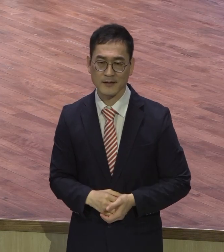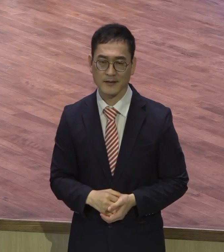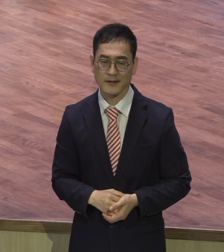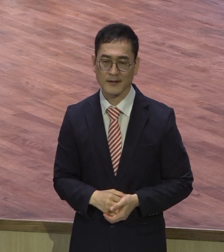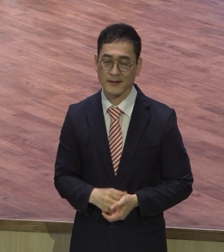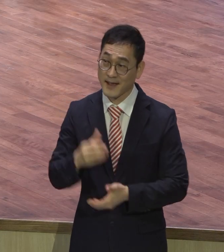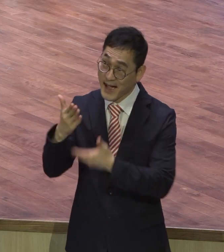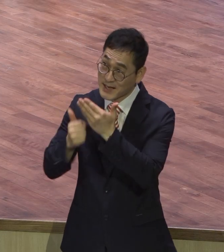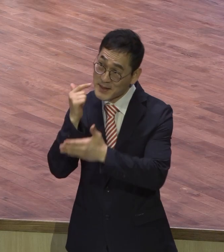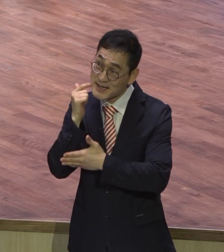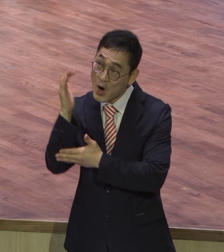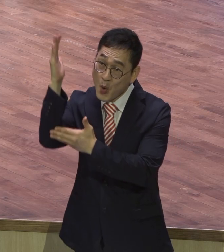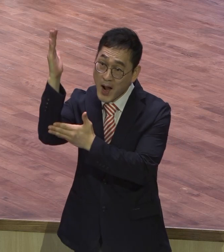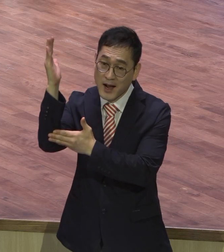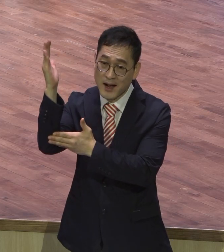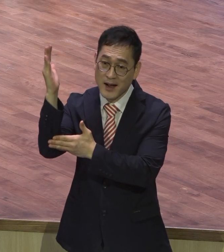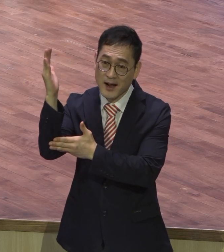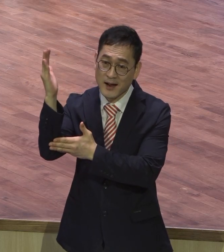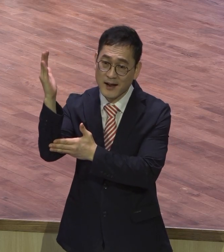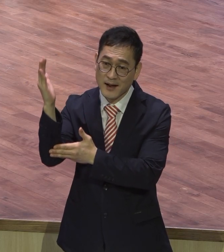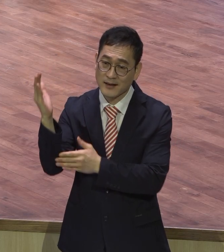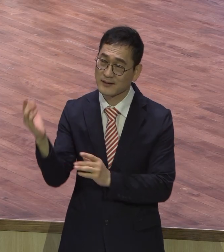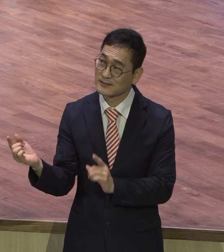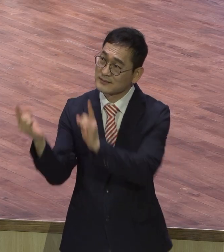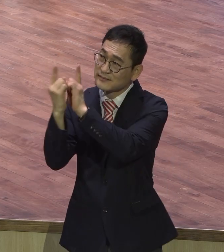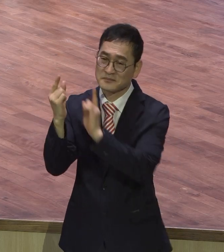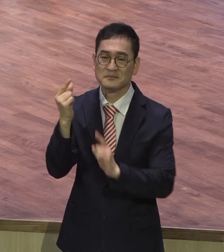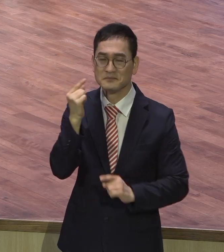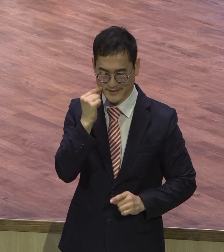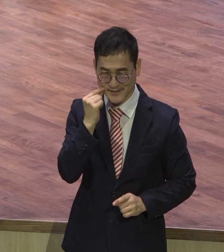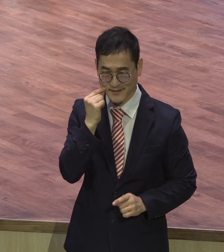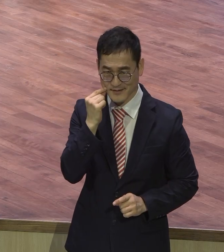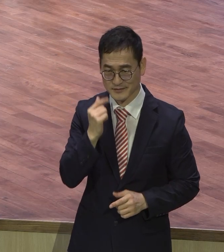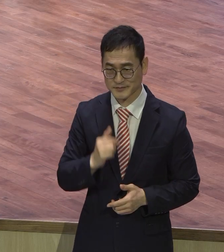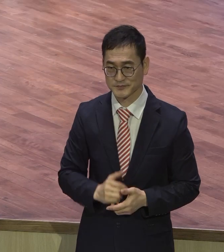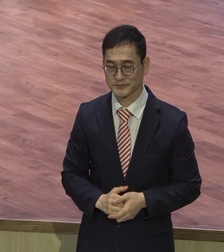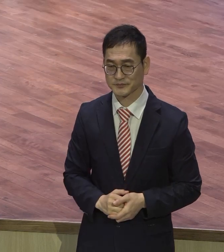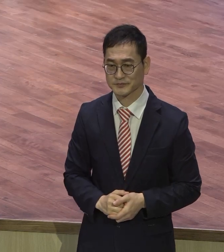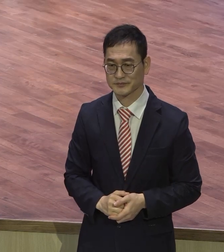하나님의 영광에 이르지 못하더니 라고 말씀하고 있습니다.